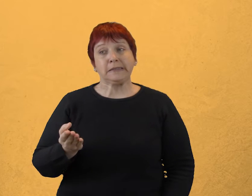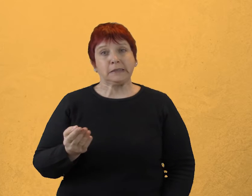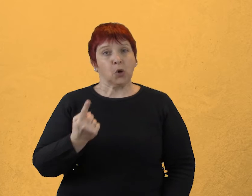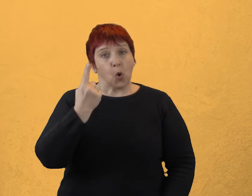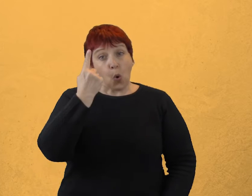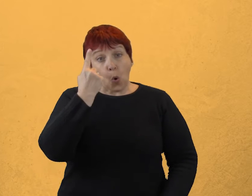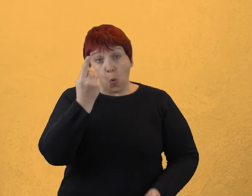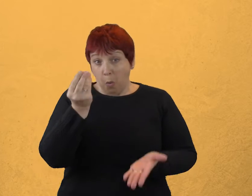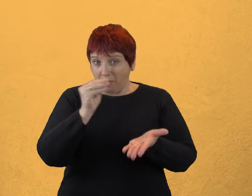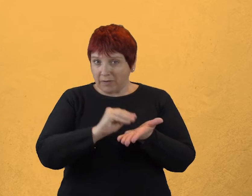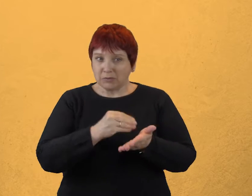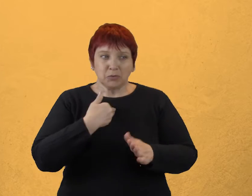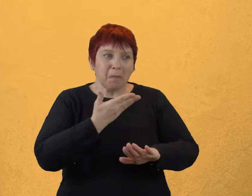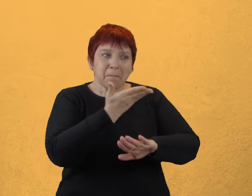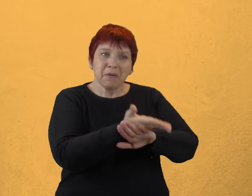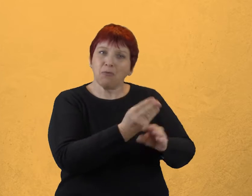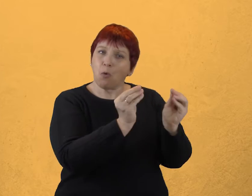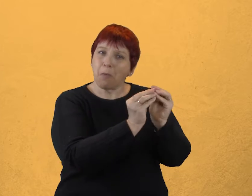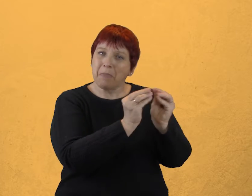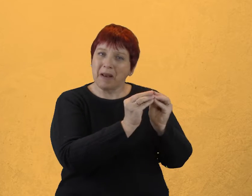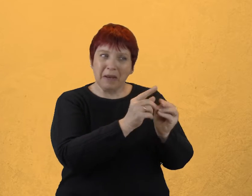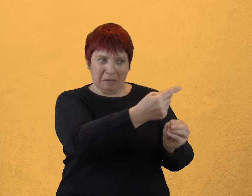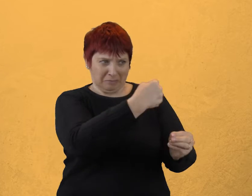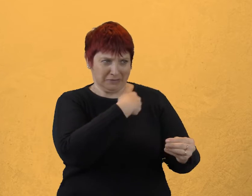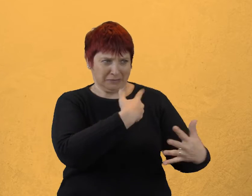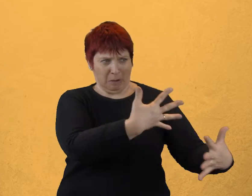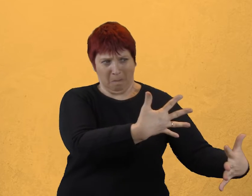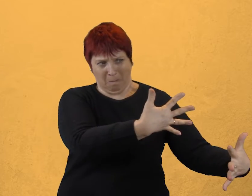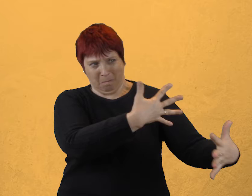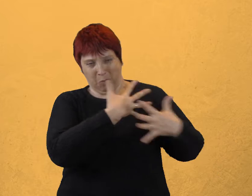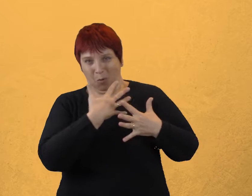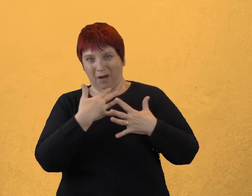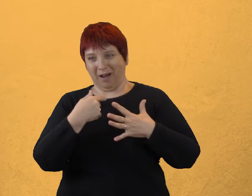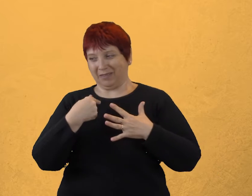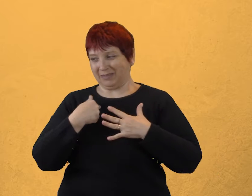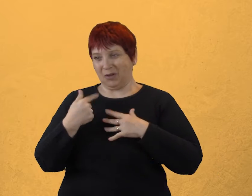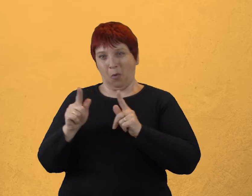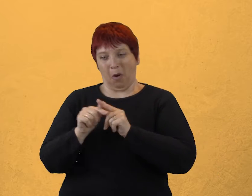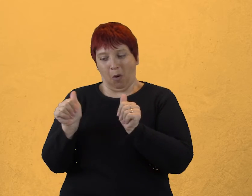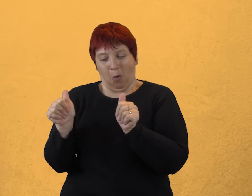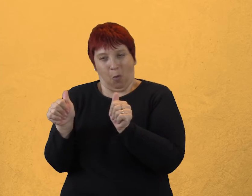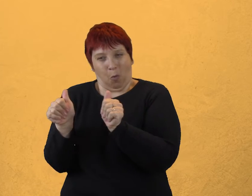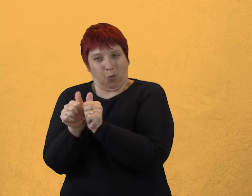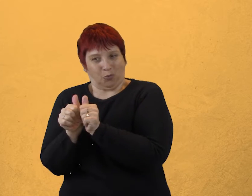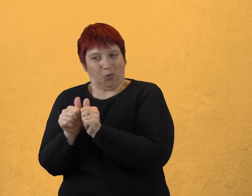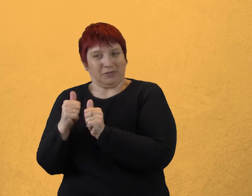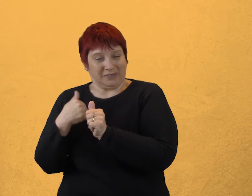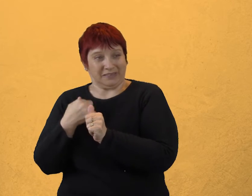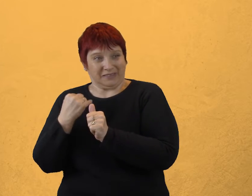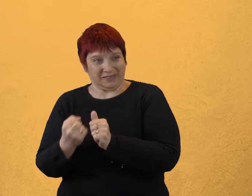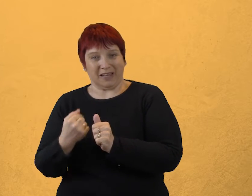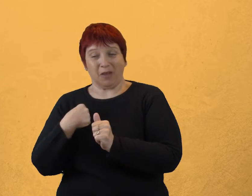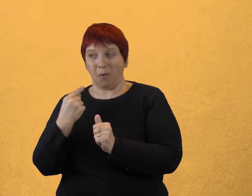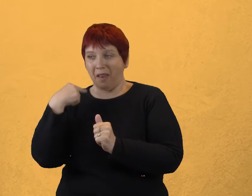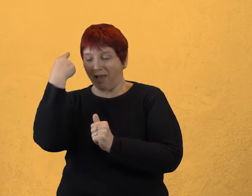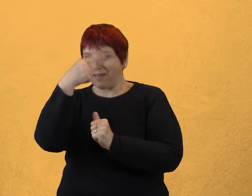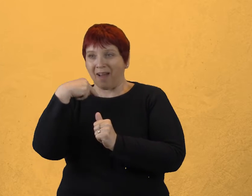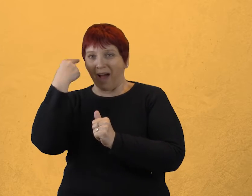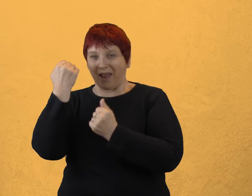vez le pedí a un compañero que me empujara hacia ella para quedar bien cerca de su cara